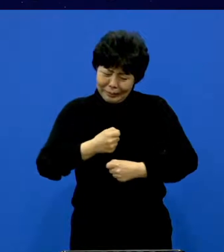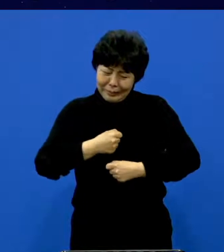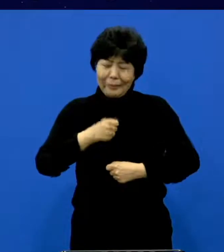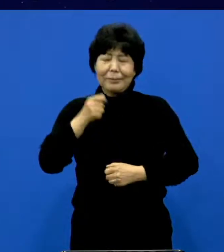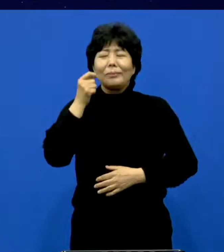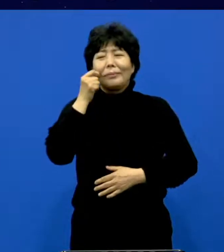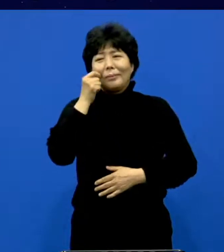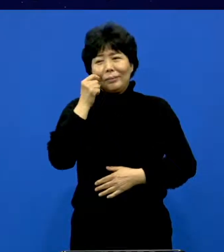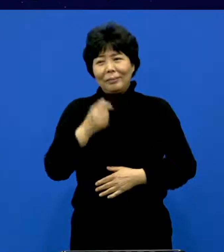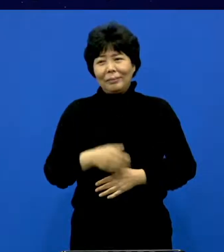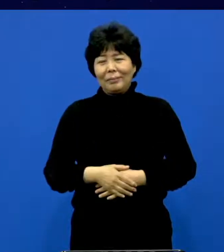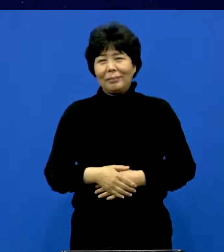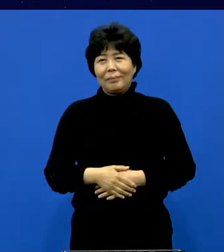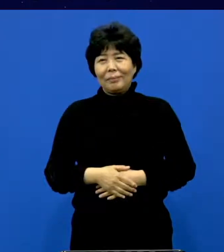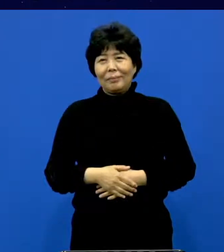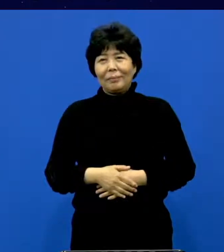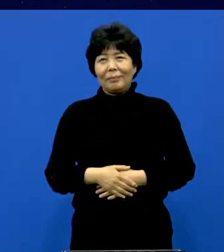컨닝하고